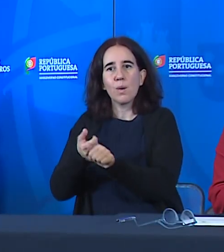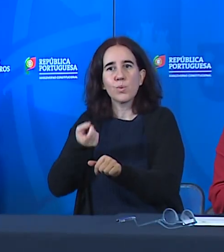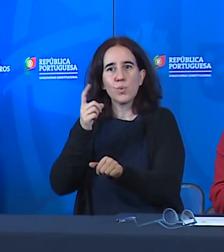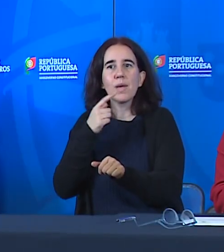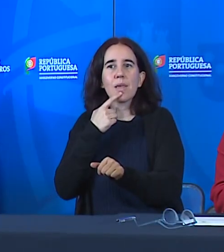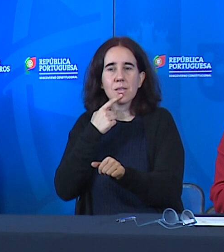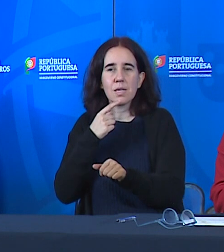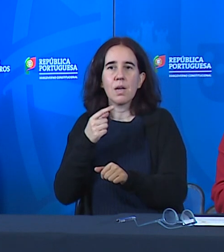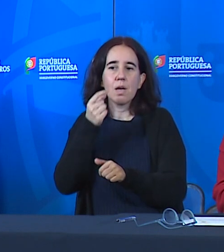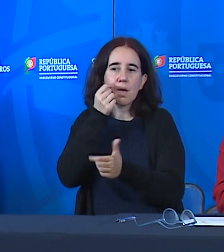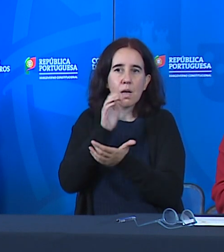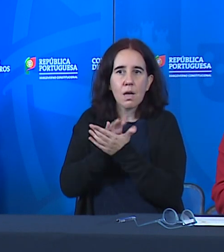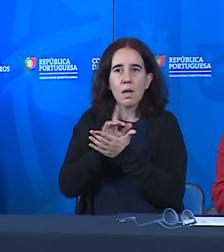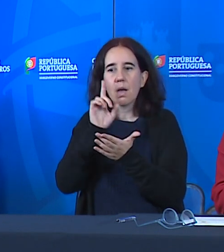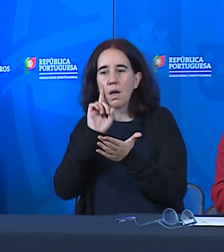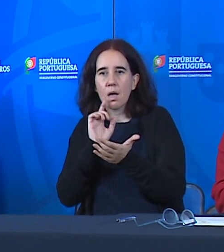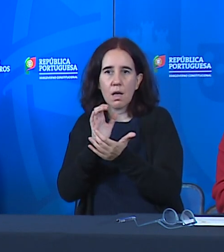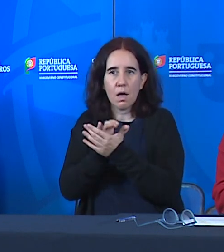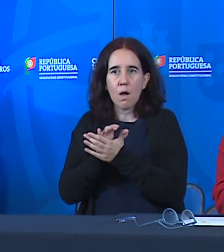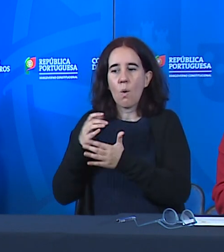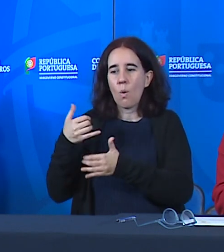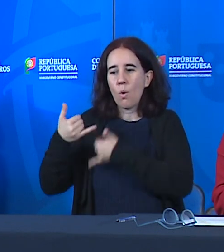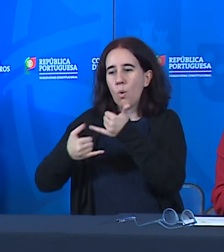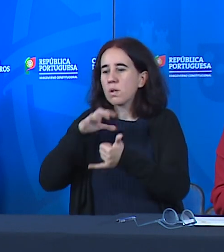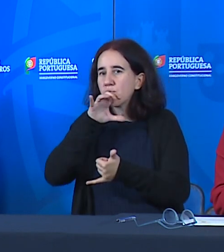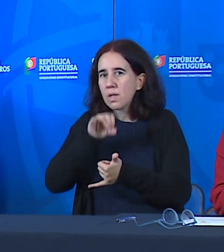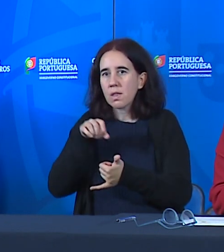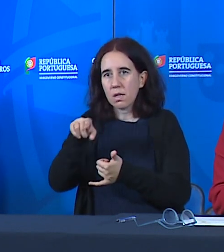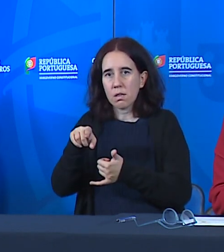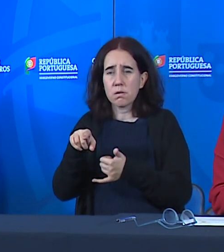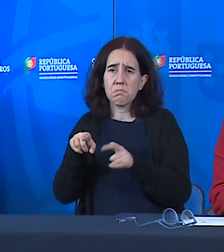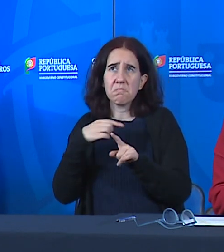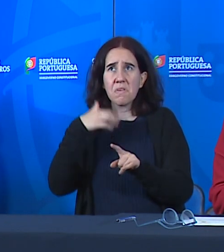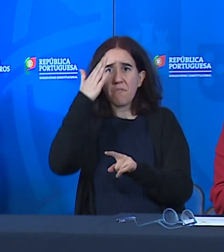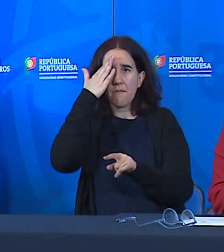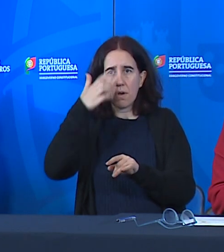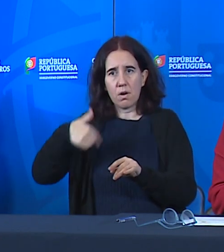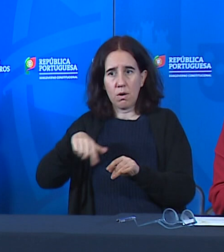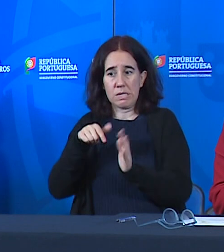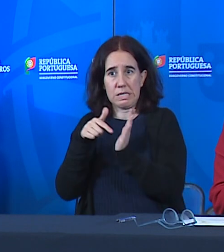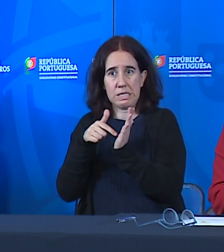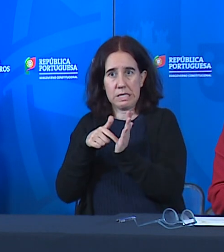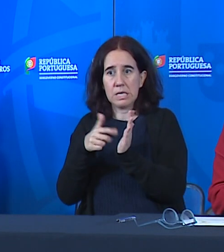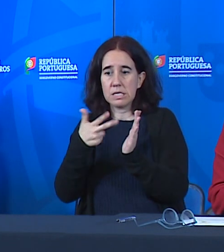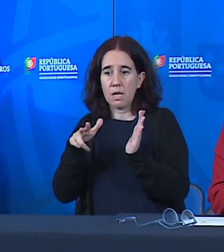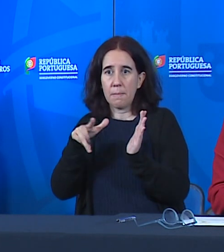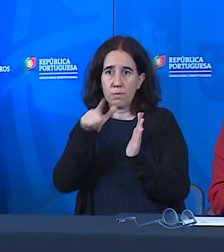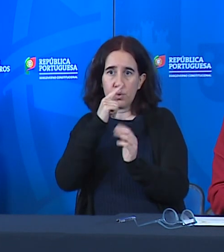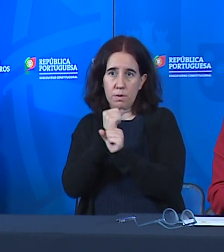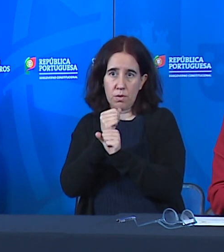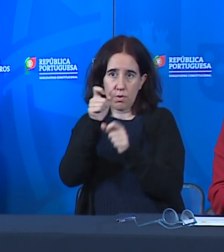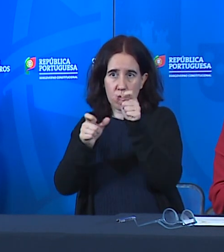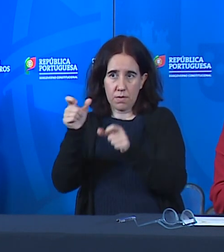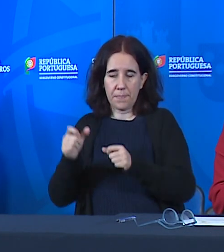deveriam passar por uma espécie de teste de algodão Alexandra Leitão a ex-ministra da administração pública e